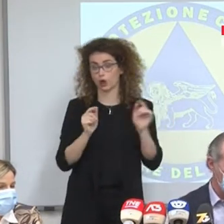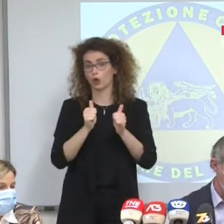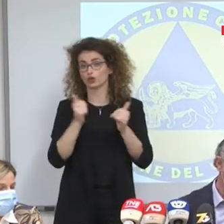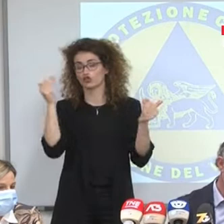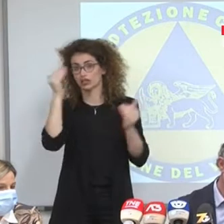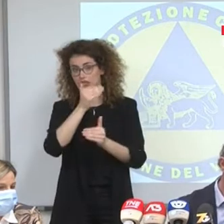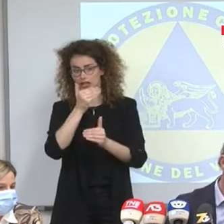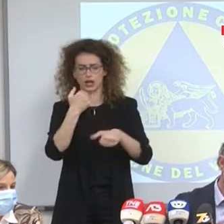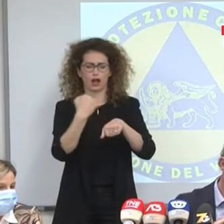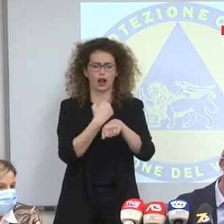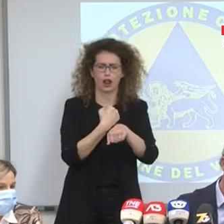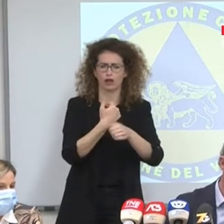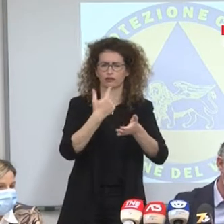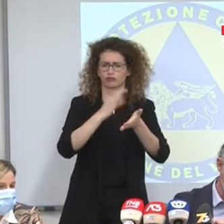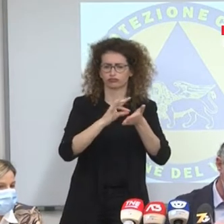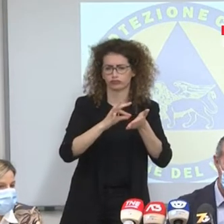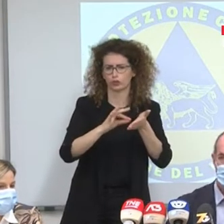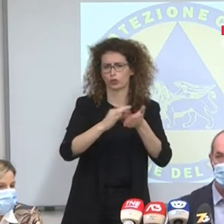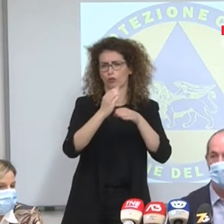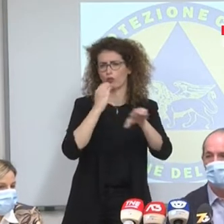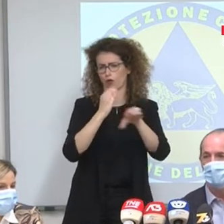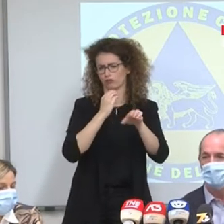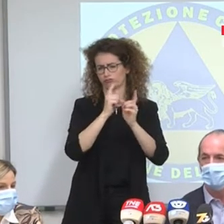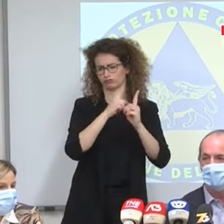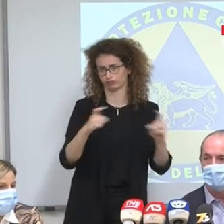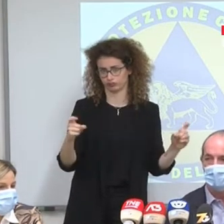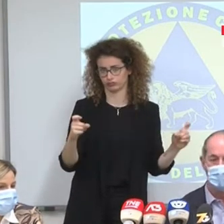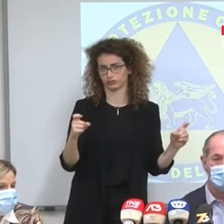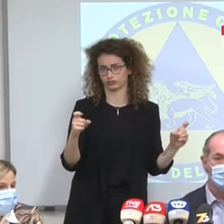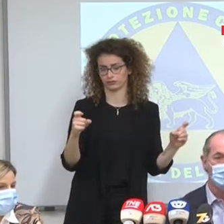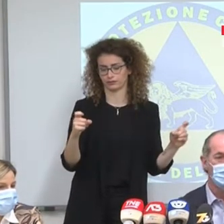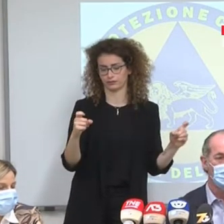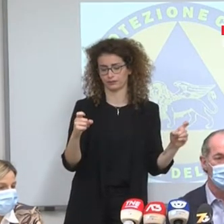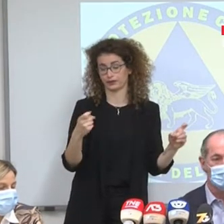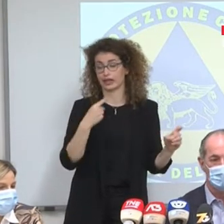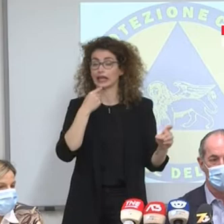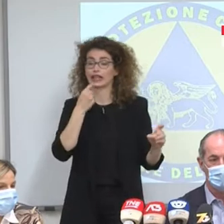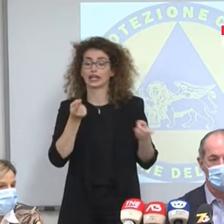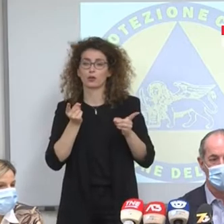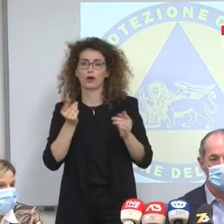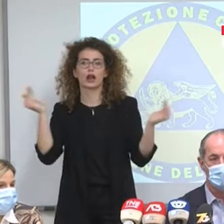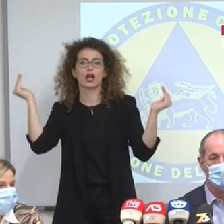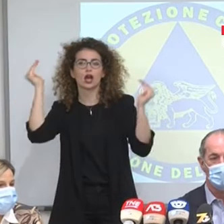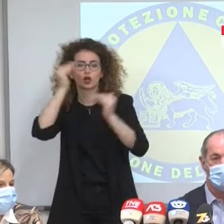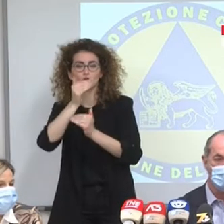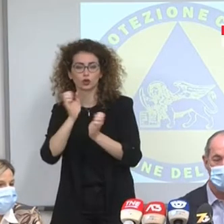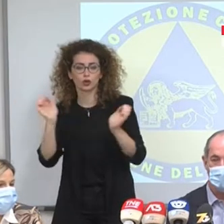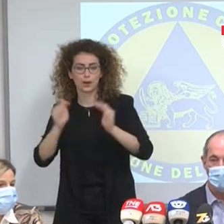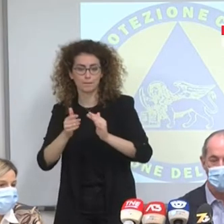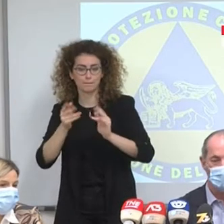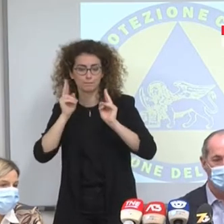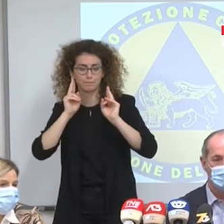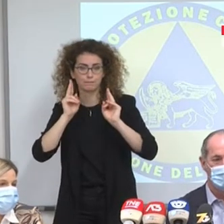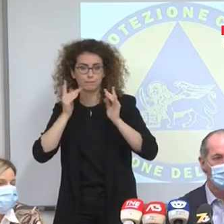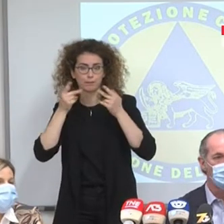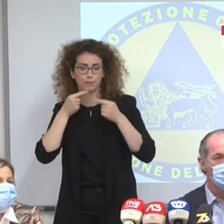ce l'ho al posto di lavoro, mezzi di trasporto, scuola e dove capita. Dire che di notte si creano assembramenti pericolosi mi sembra